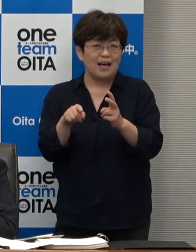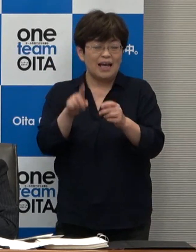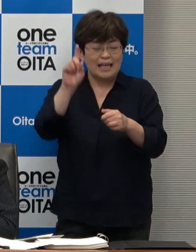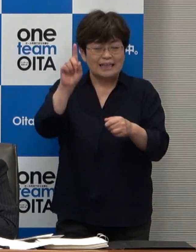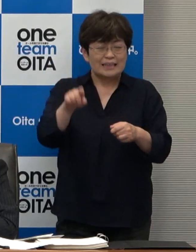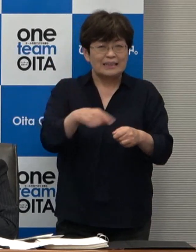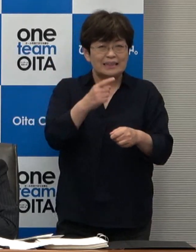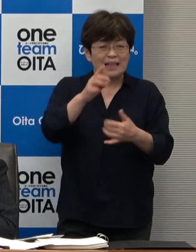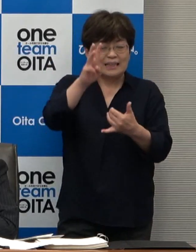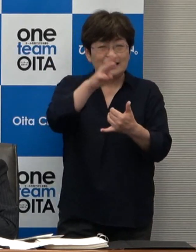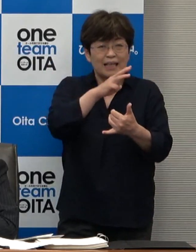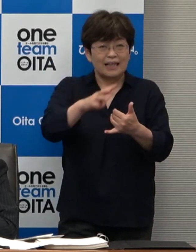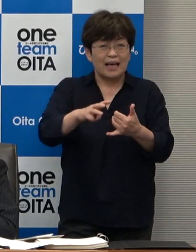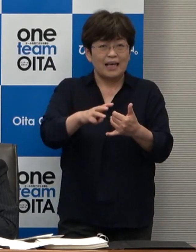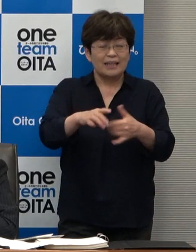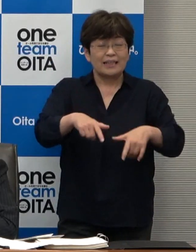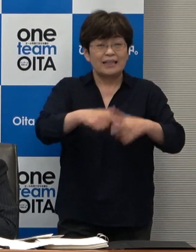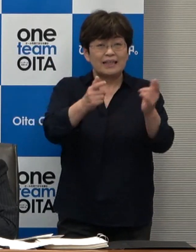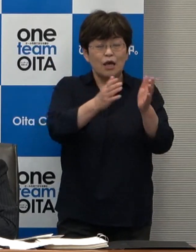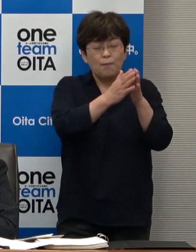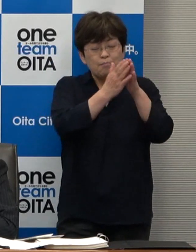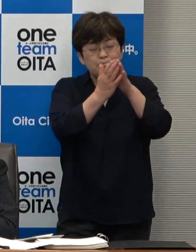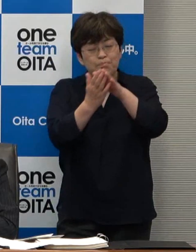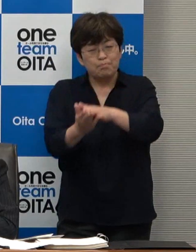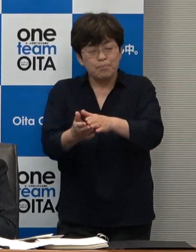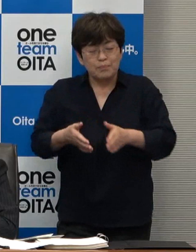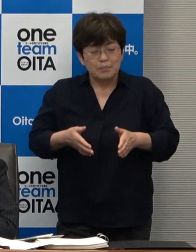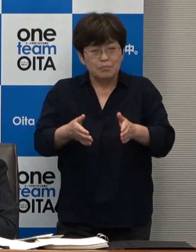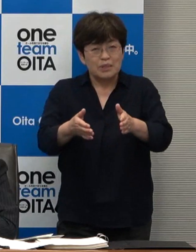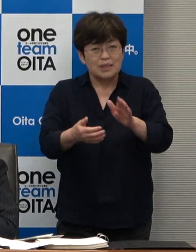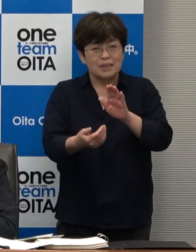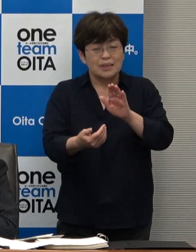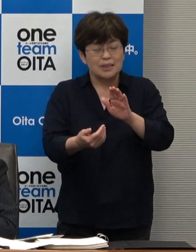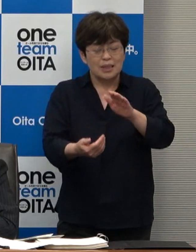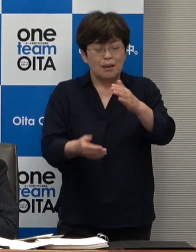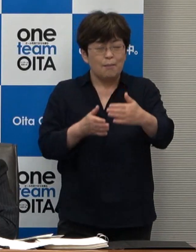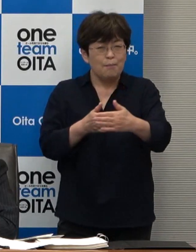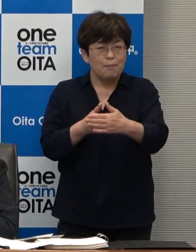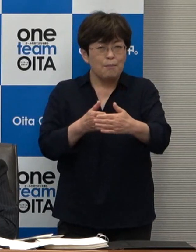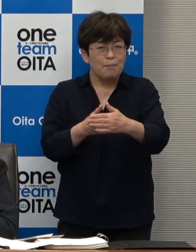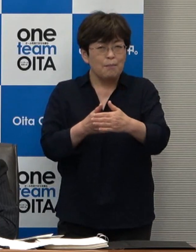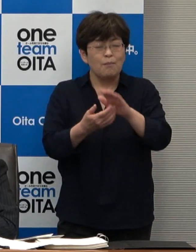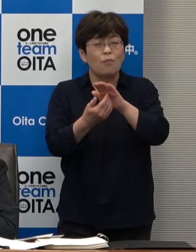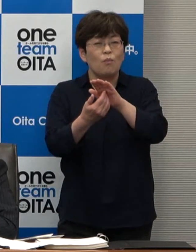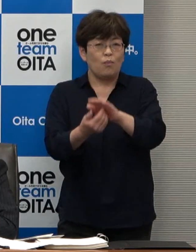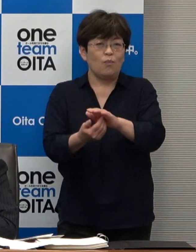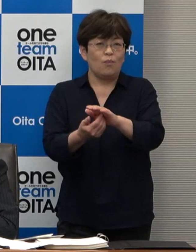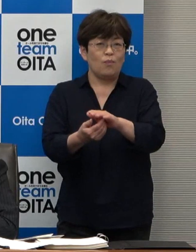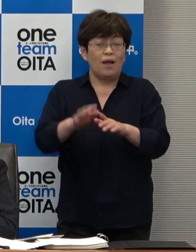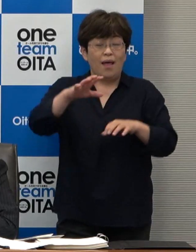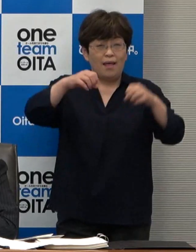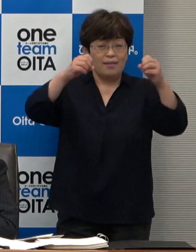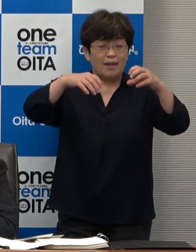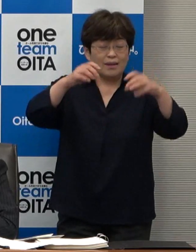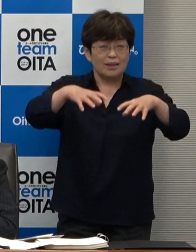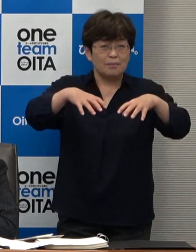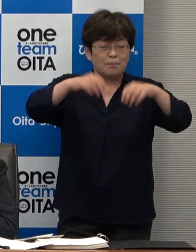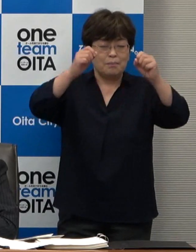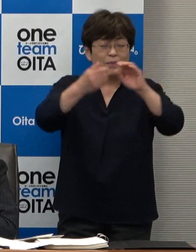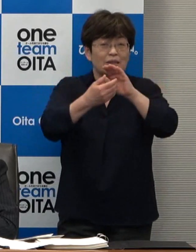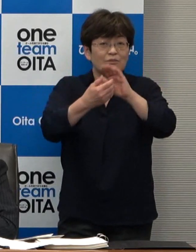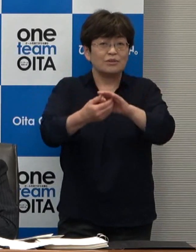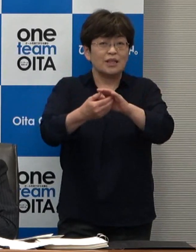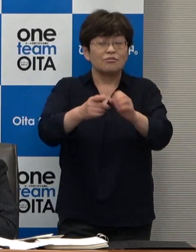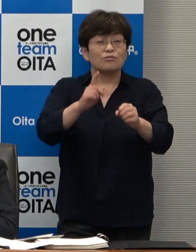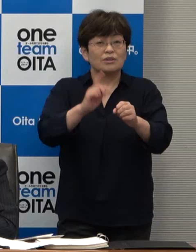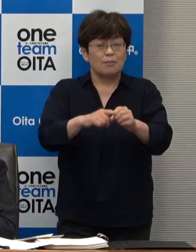災害における倒木による道路通行への支障や長期間の停電を未然に防止するため、森林整